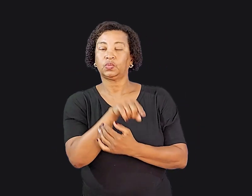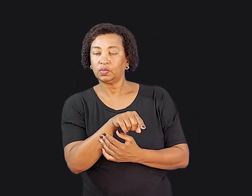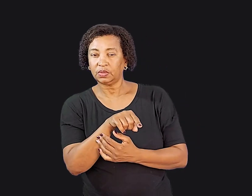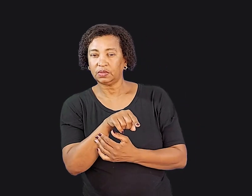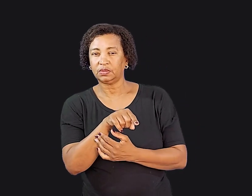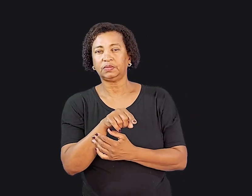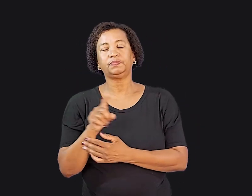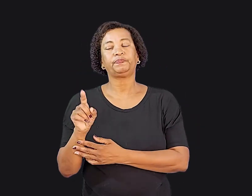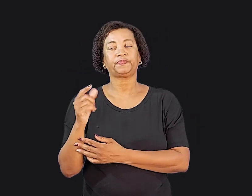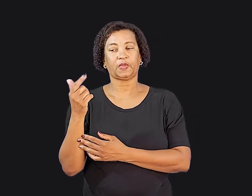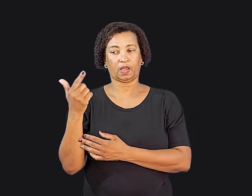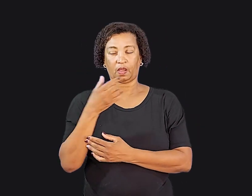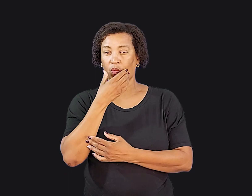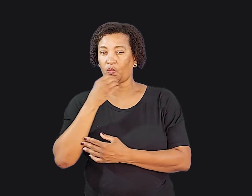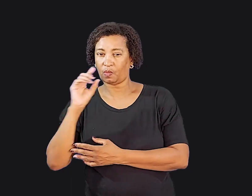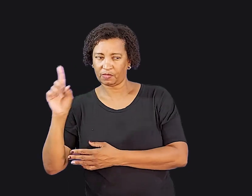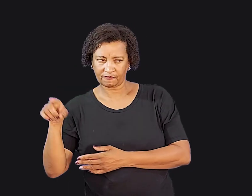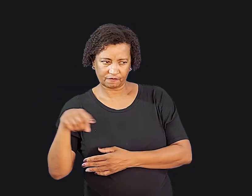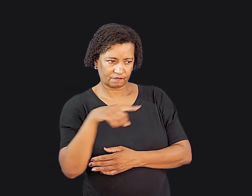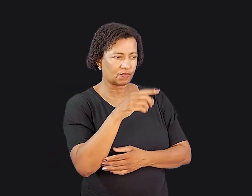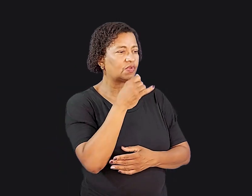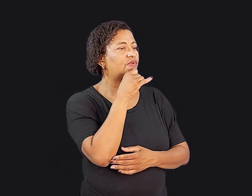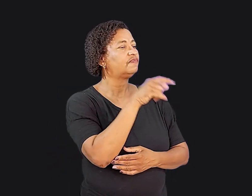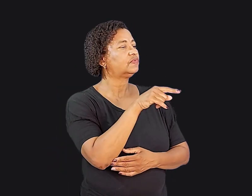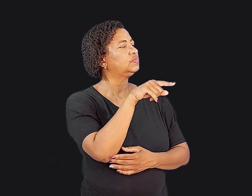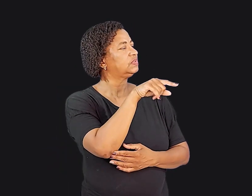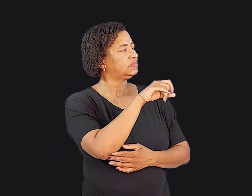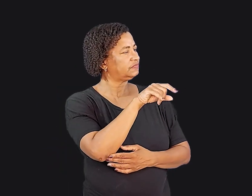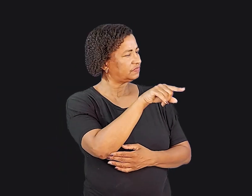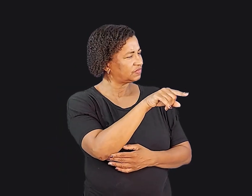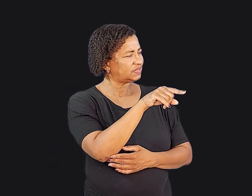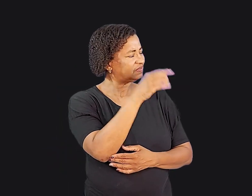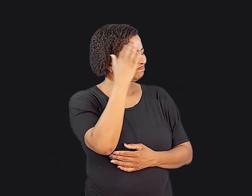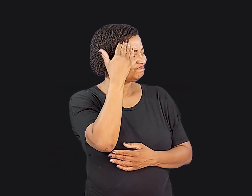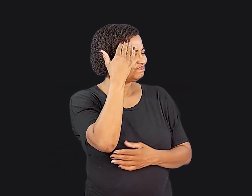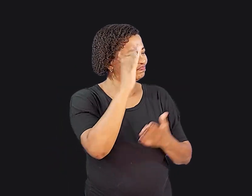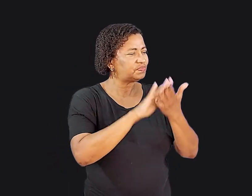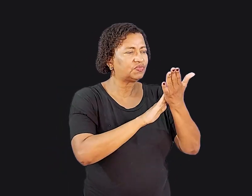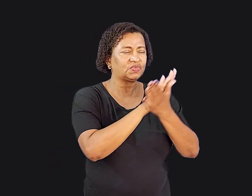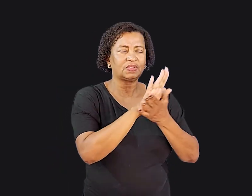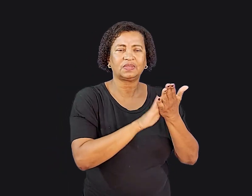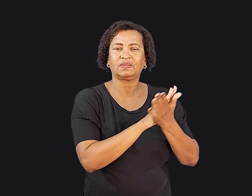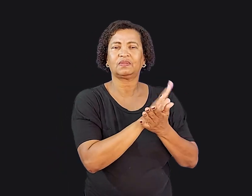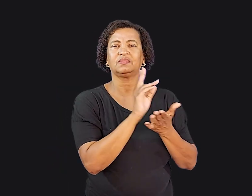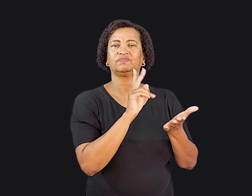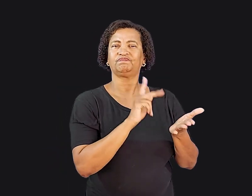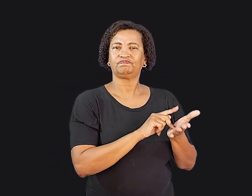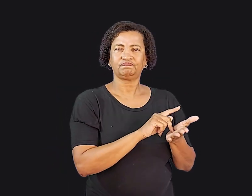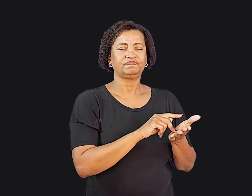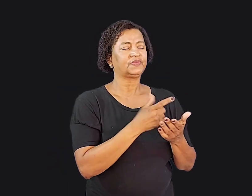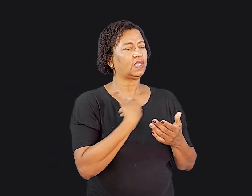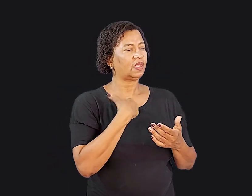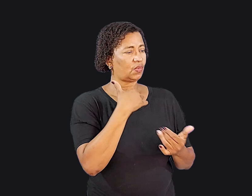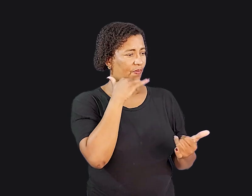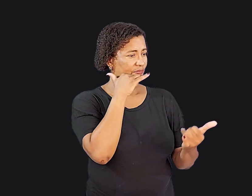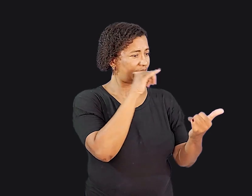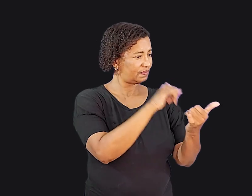homem. Esse primeiro credor foi até lá e disse àquele devedor: "Você não entendeu nada mesmo, hein? Eu perdoei uma